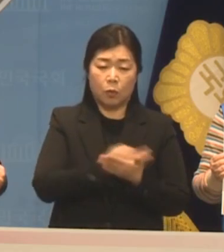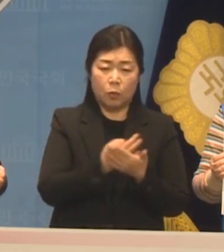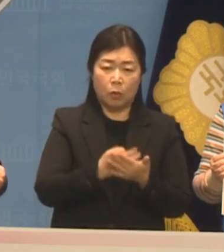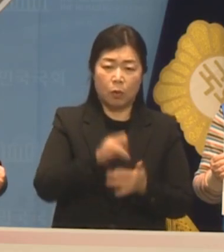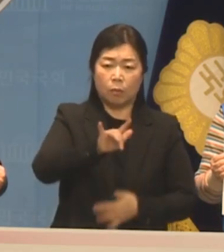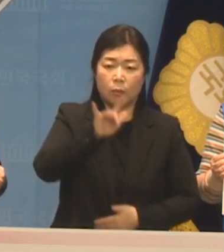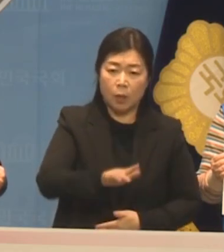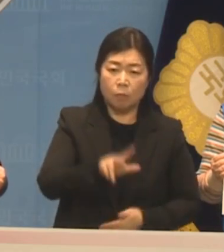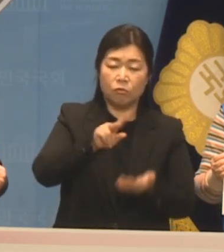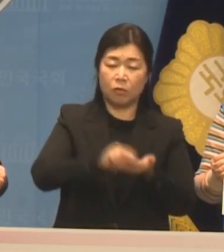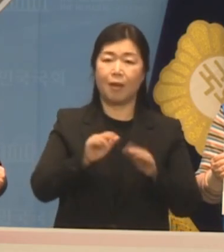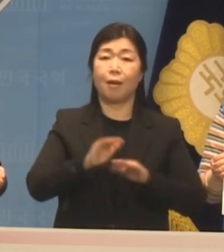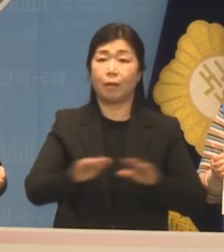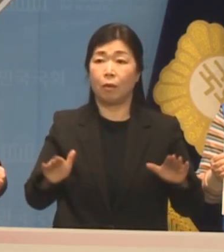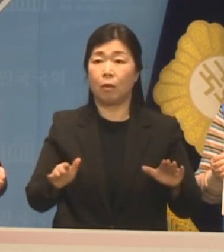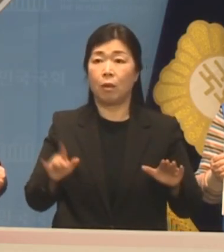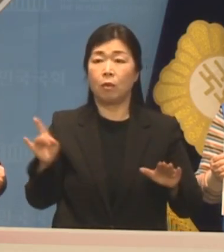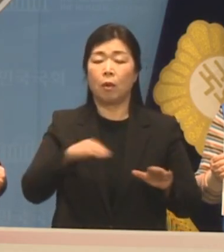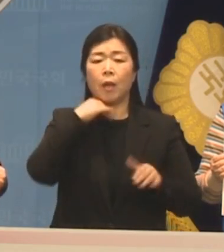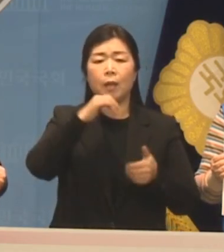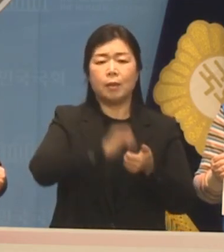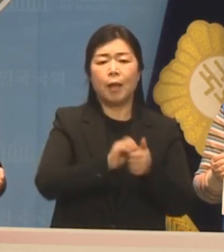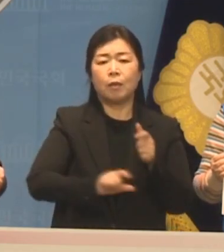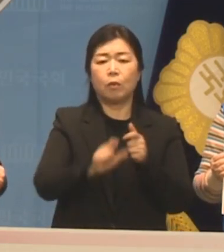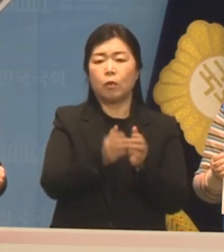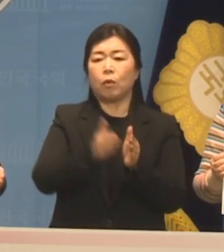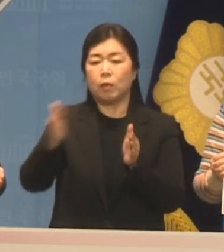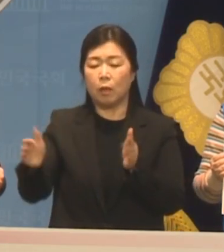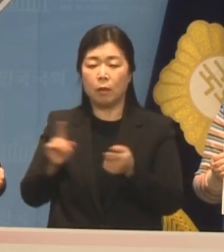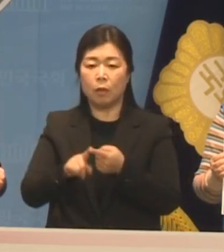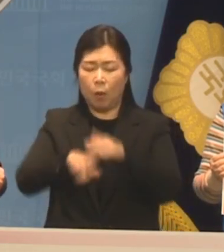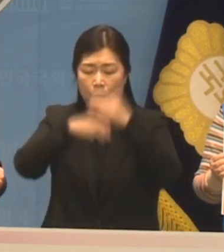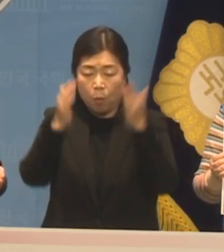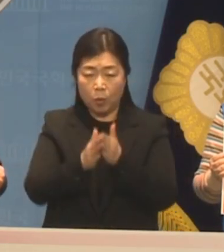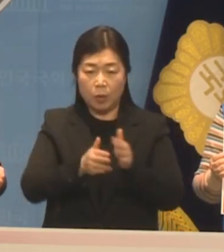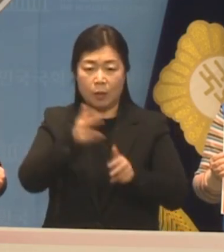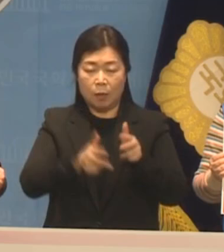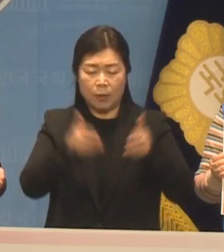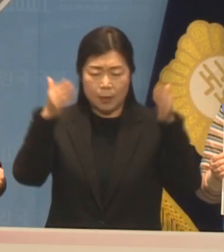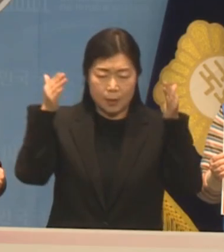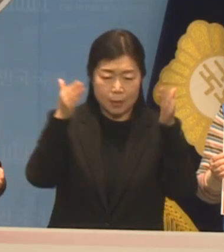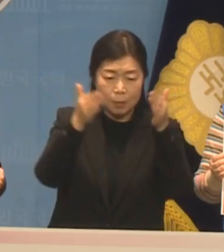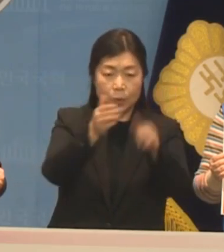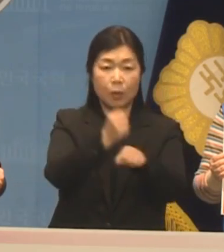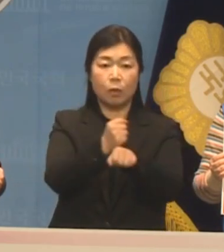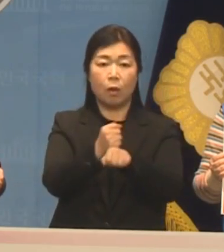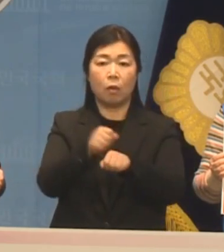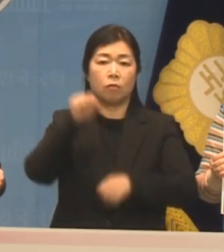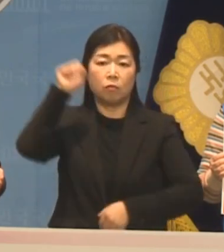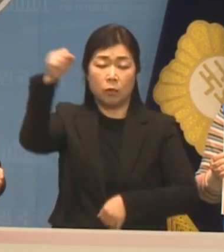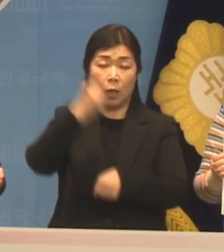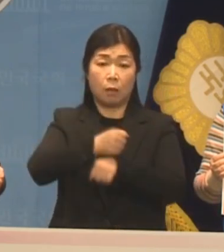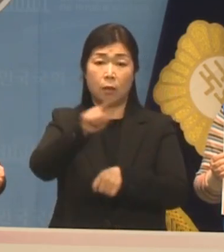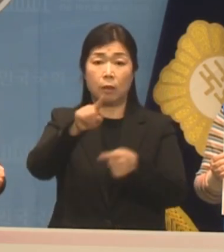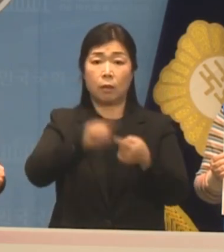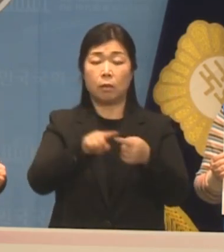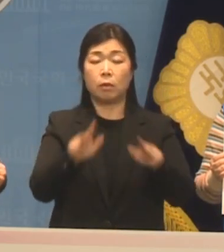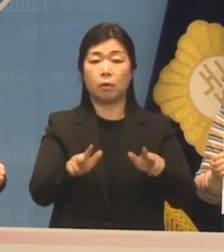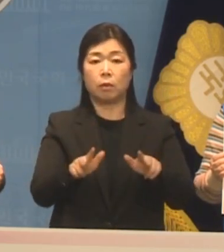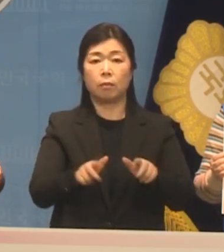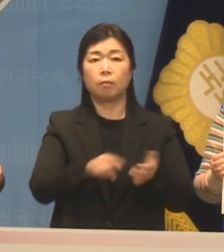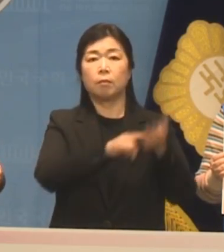공백 해소와 정년 연장에 대하여 모든 사업을 집중해서 투쟁할 것임을 이